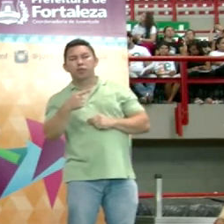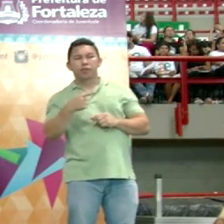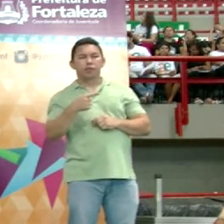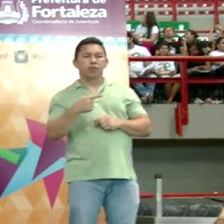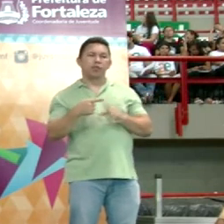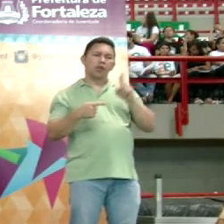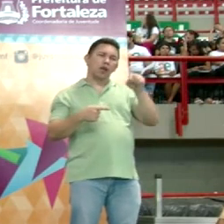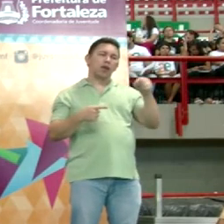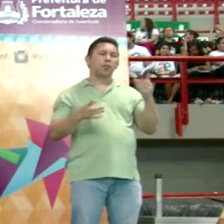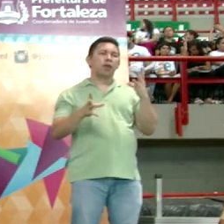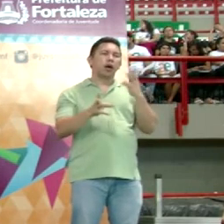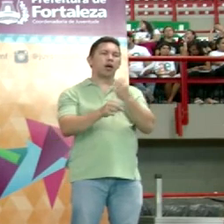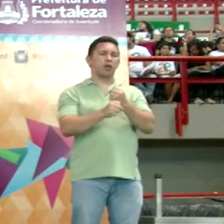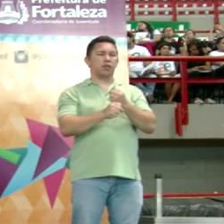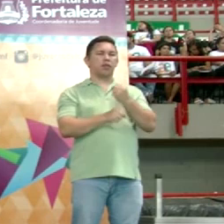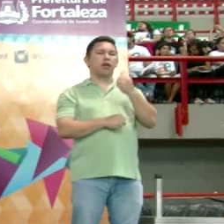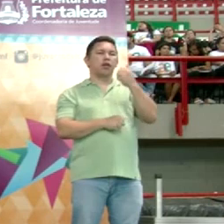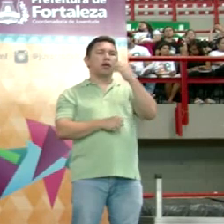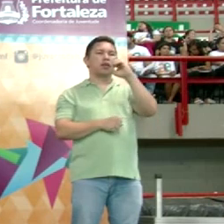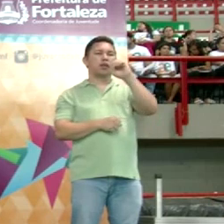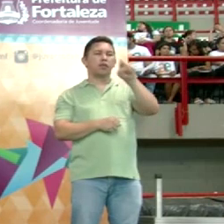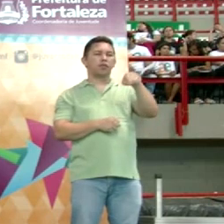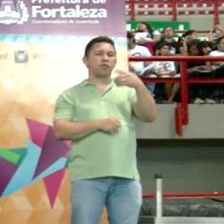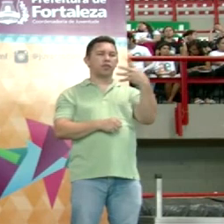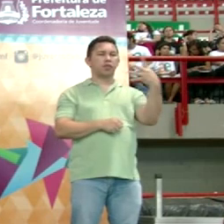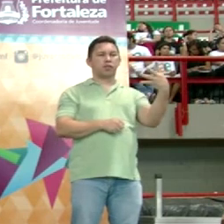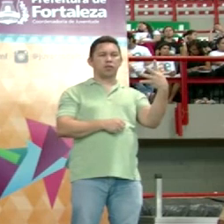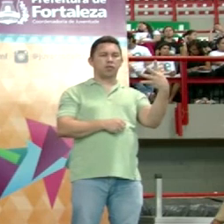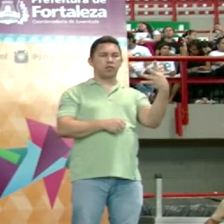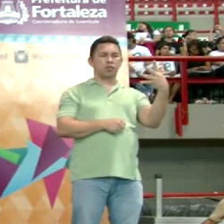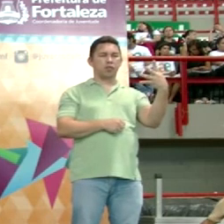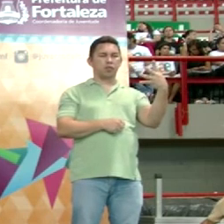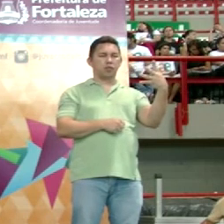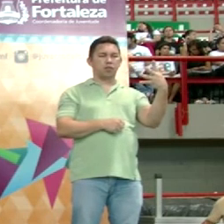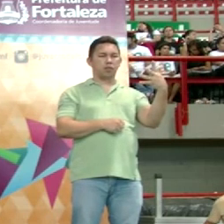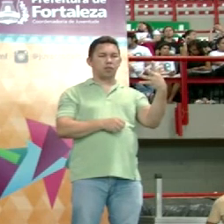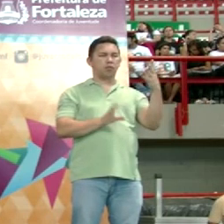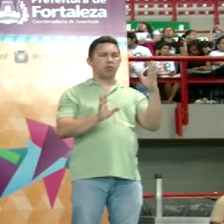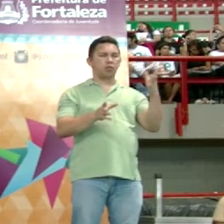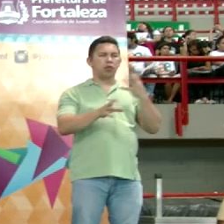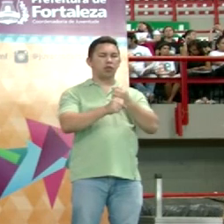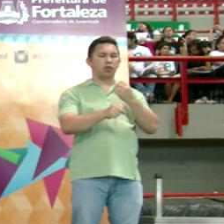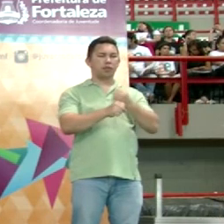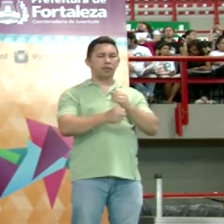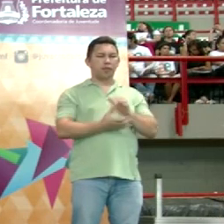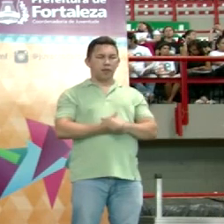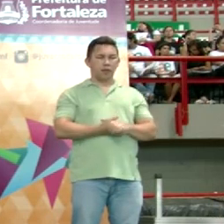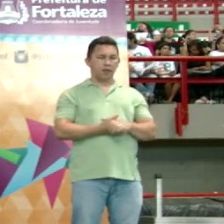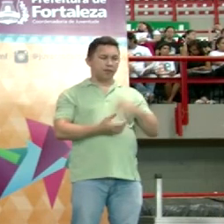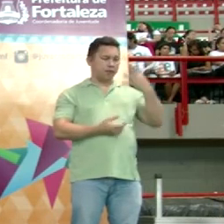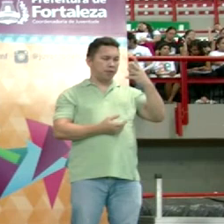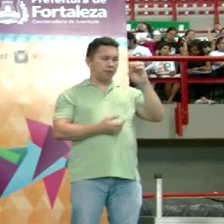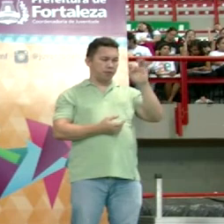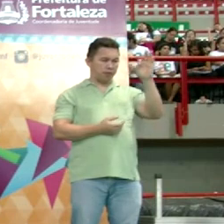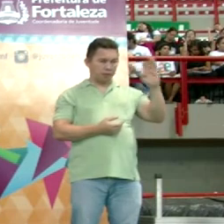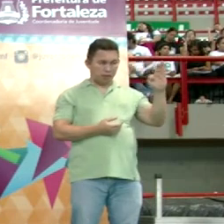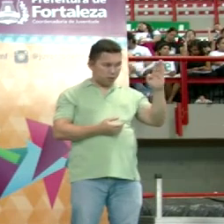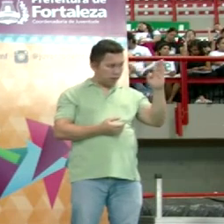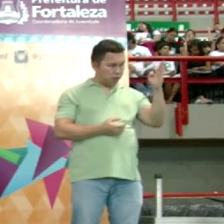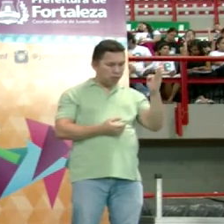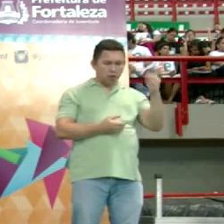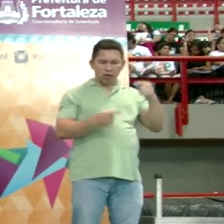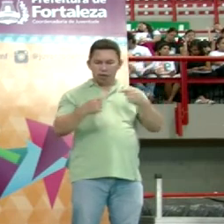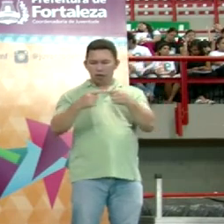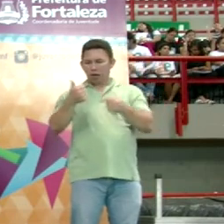que é para dar 0,4. Porque você calculou, você já fez esse cálculo. Você calculou que 40% de 250 era